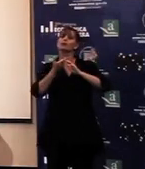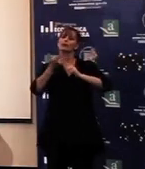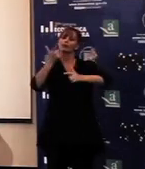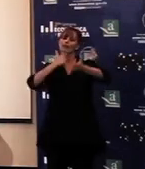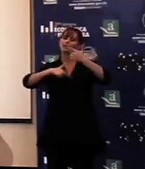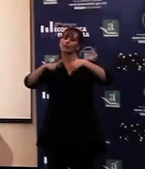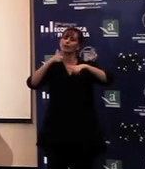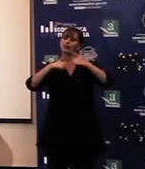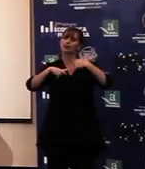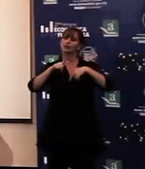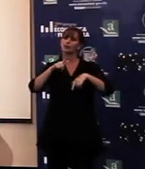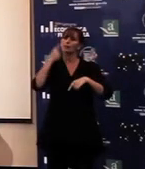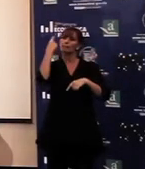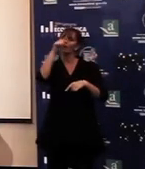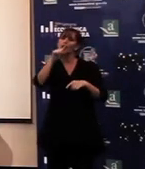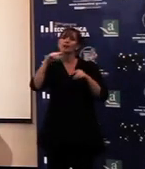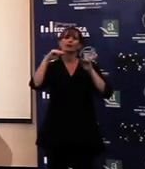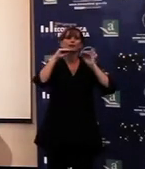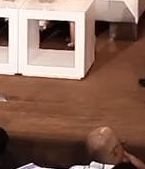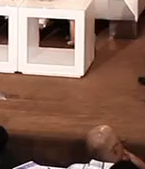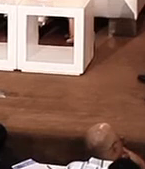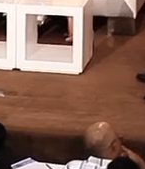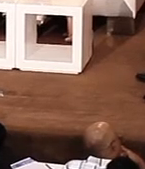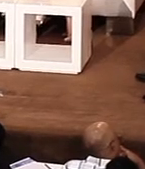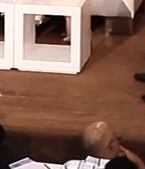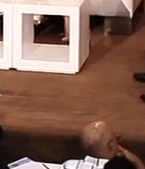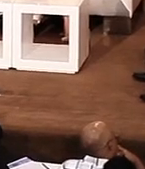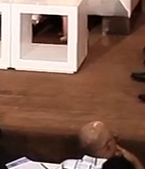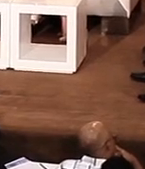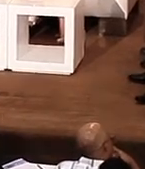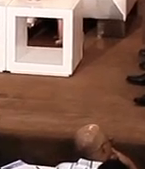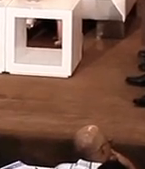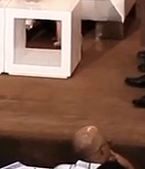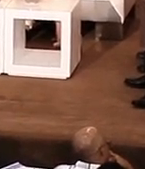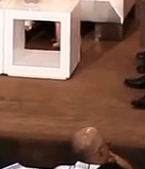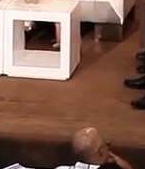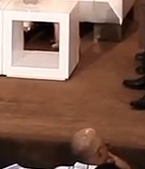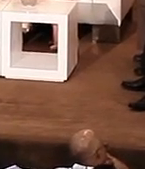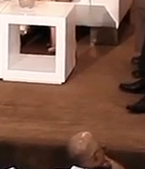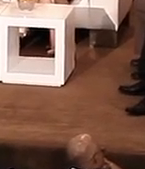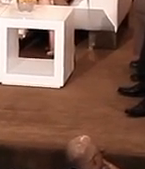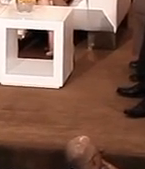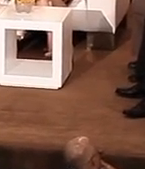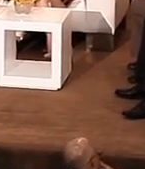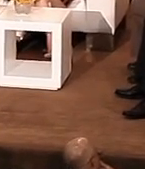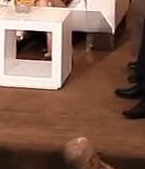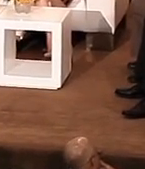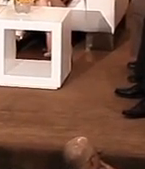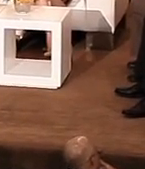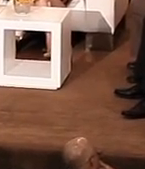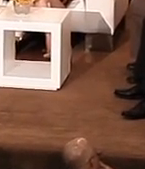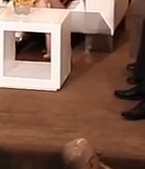docentes de escuelas especializadas en educación inicial. 90 docentes se gradúan el año